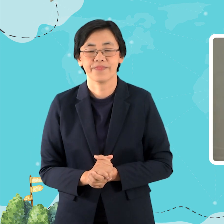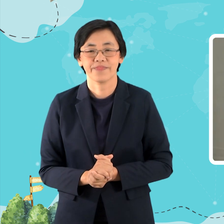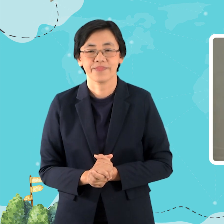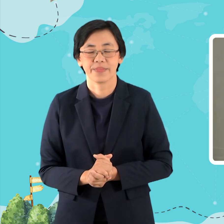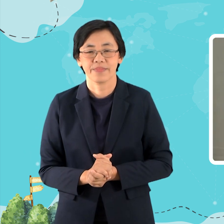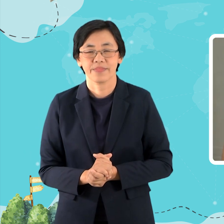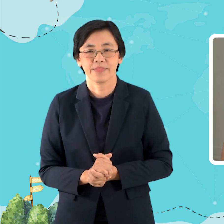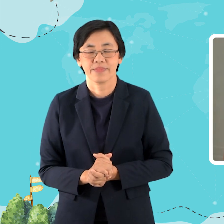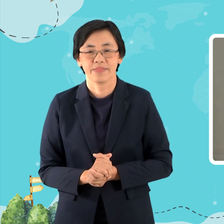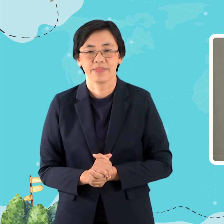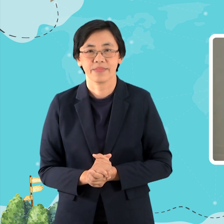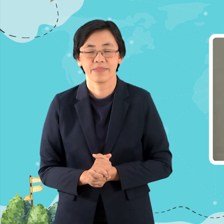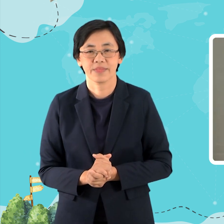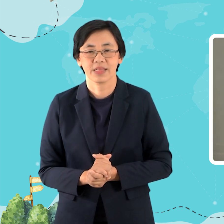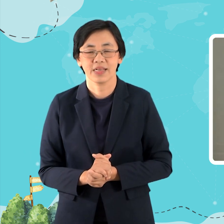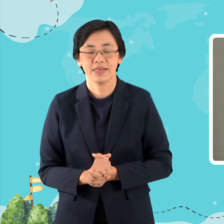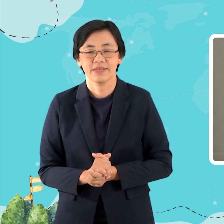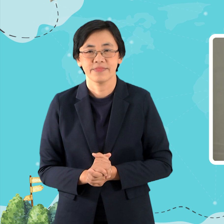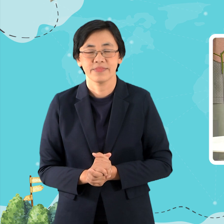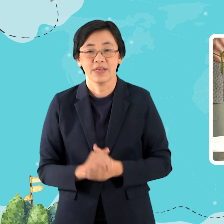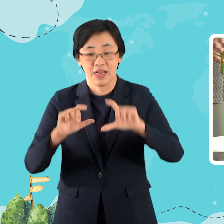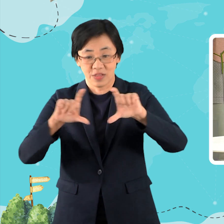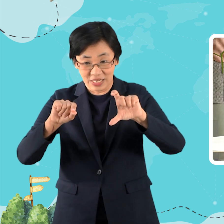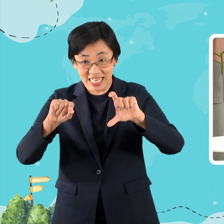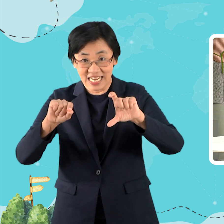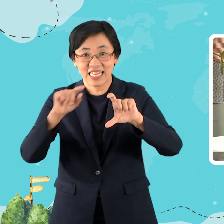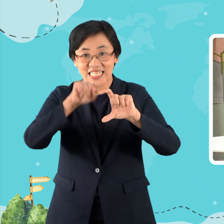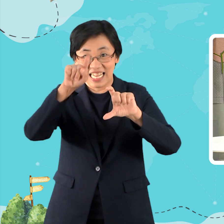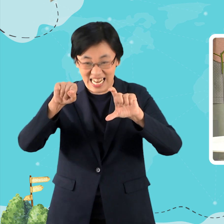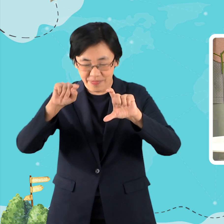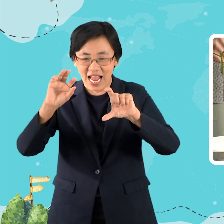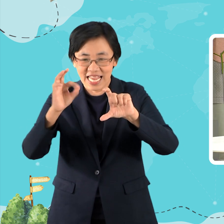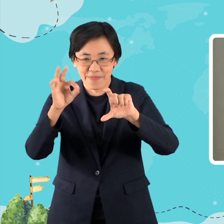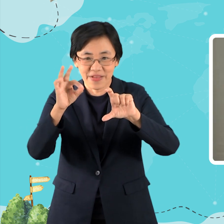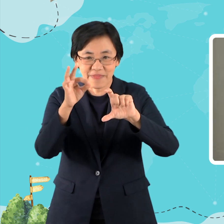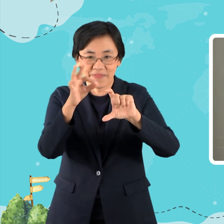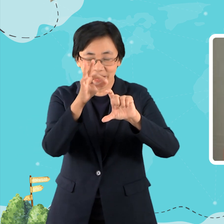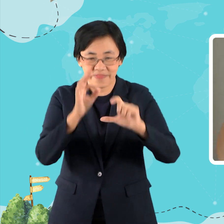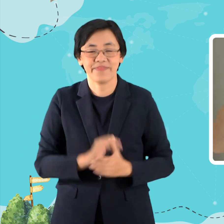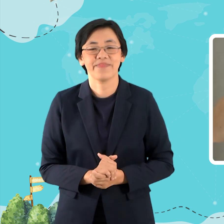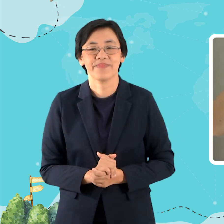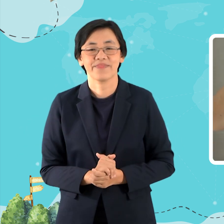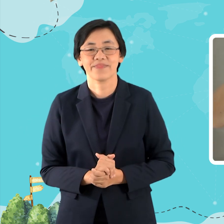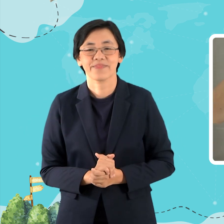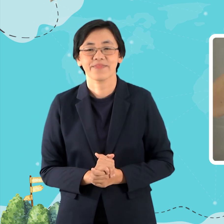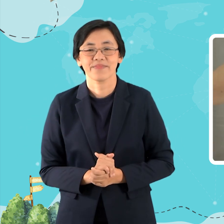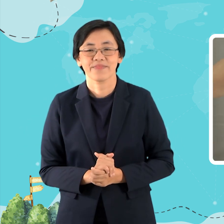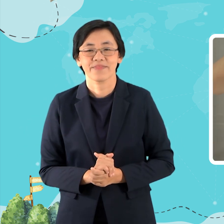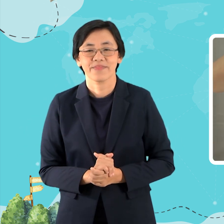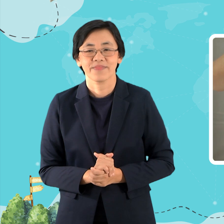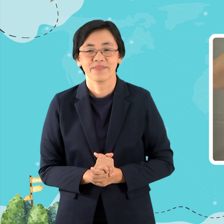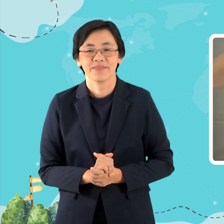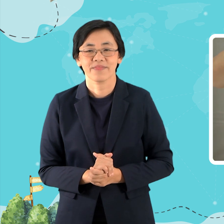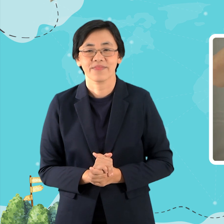มาเย็บประกบกันอย่างนี้และเอาเชือกสีขาวหรือเชือกที่มีอยู่แล้วเนี่ยค่ะอะไรก็ได้เอามาเย็บติดตรงปล